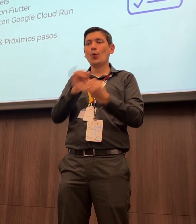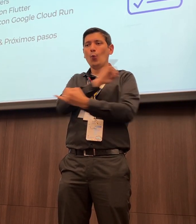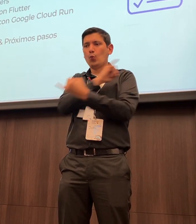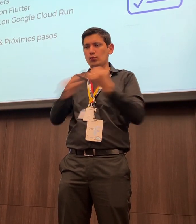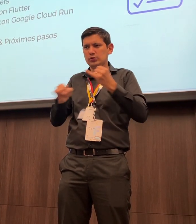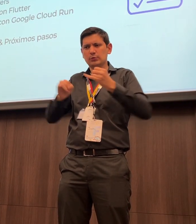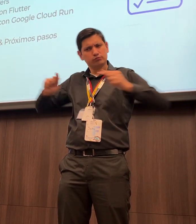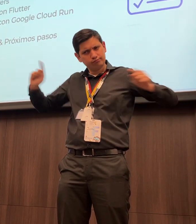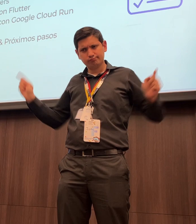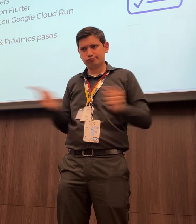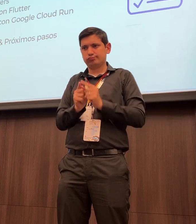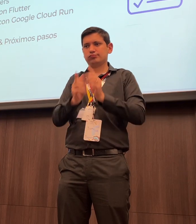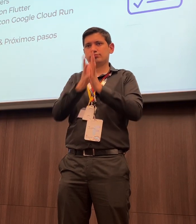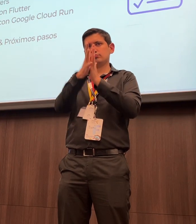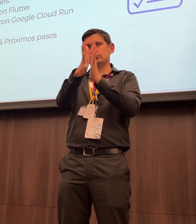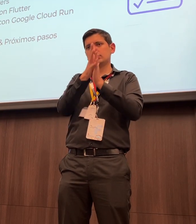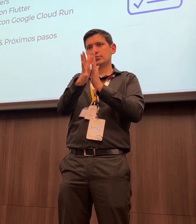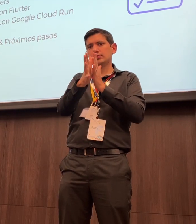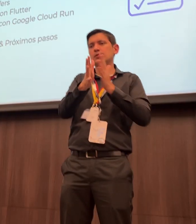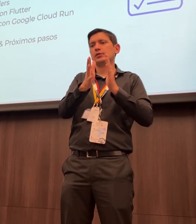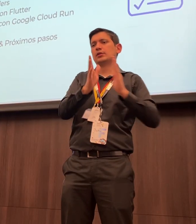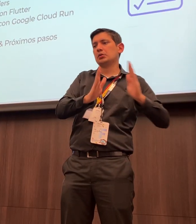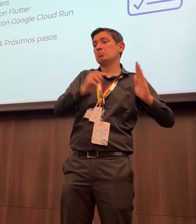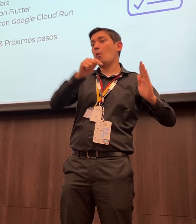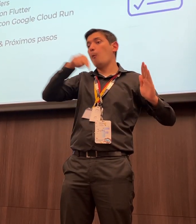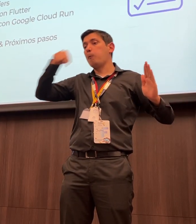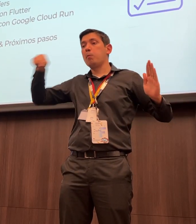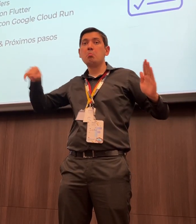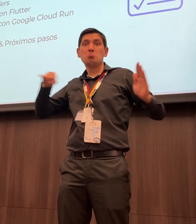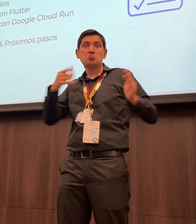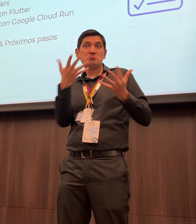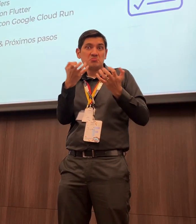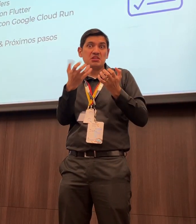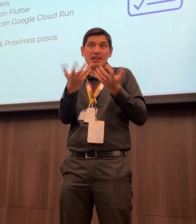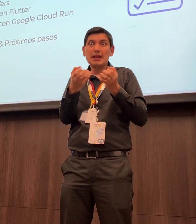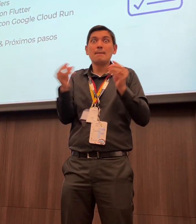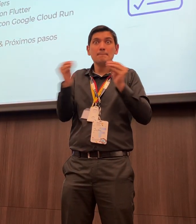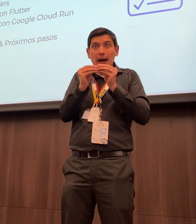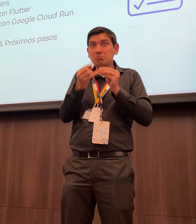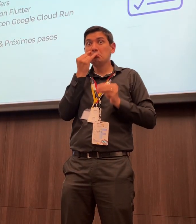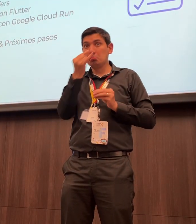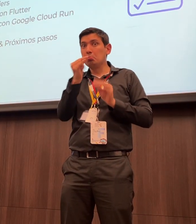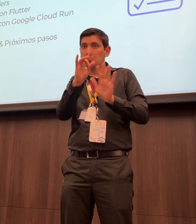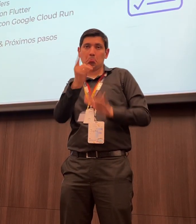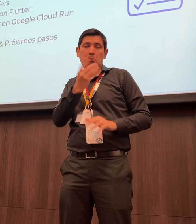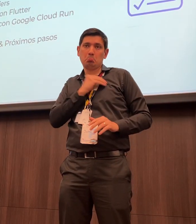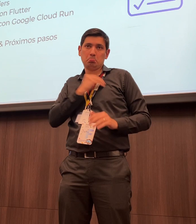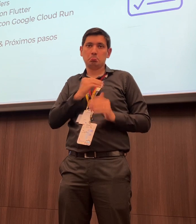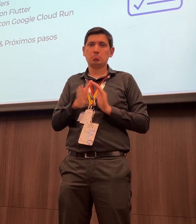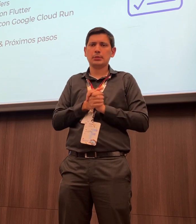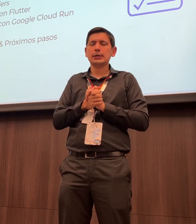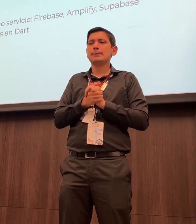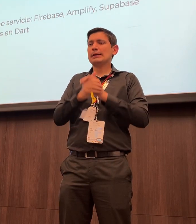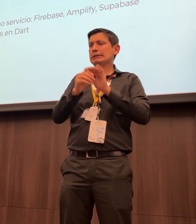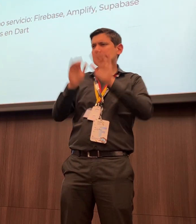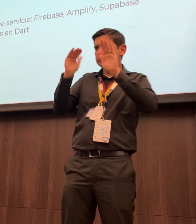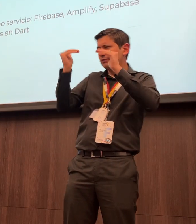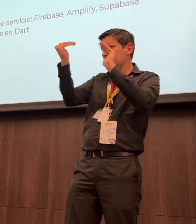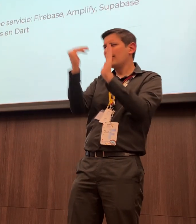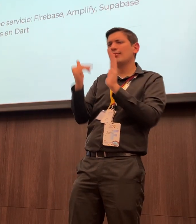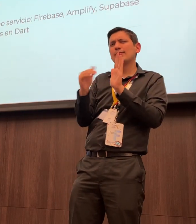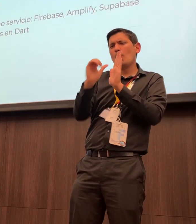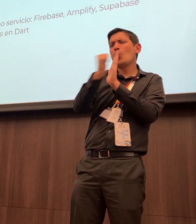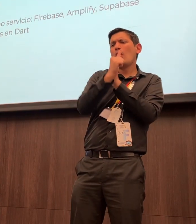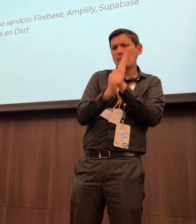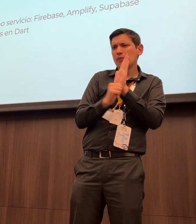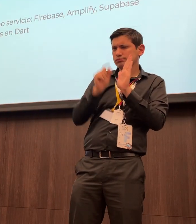algunas conclusiones y próximos pasos, por si les interesa seguir con el tema, seguir viendo, explorando. Así que bueno, eso es un poco la agenda. Así